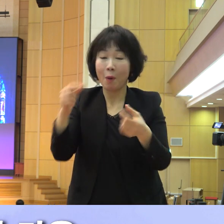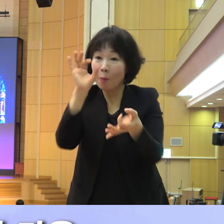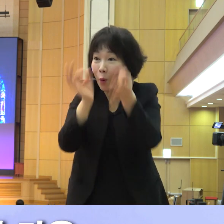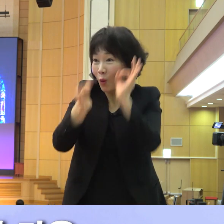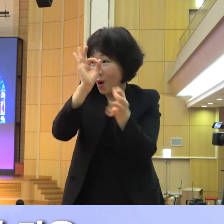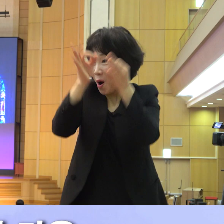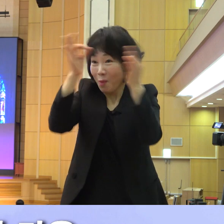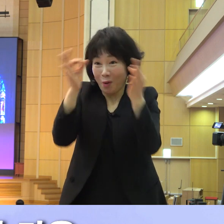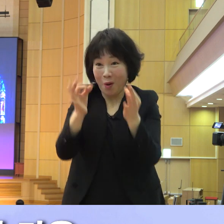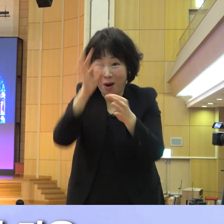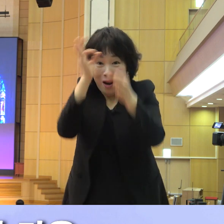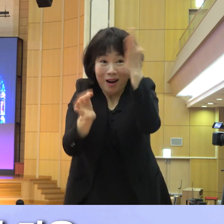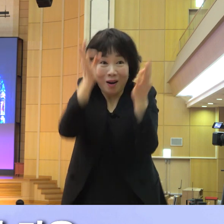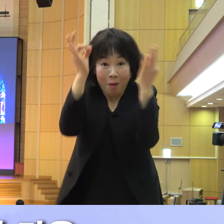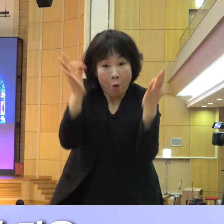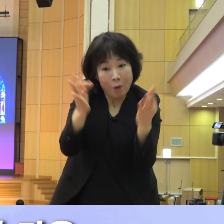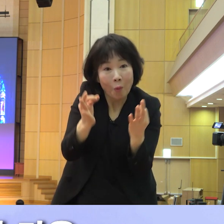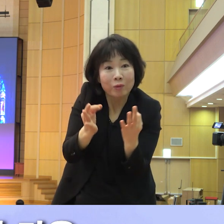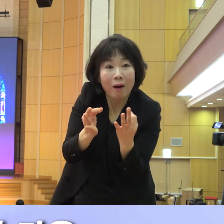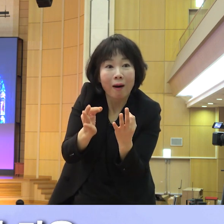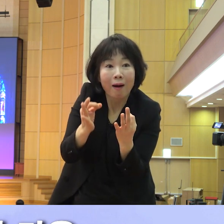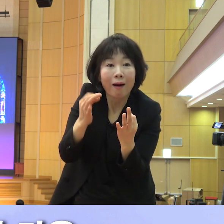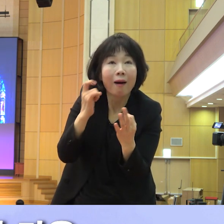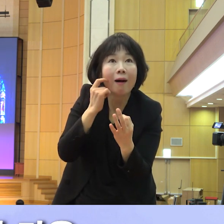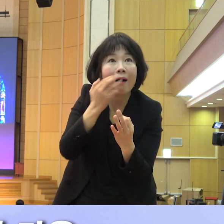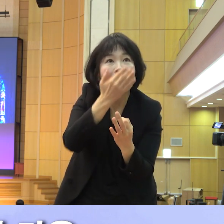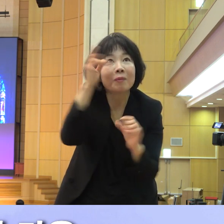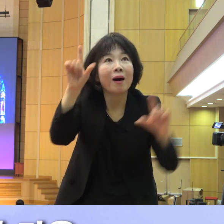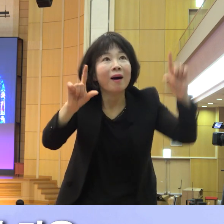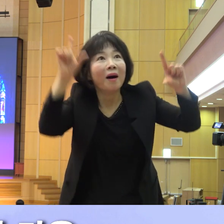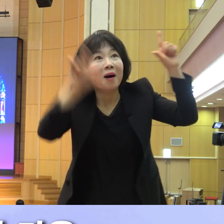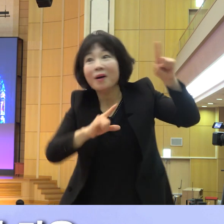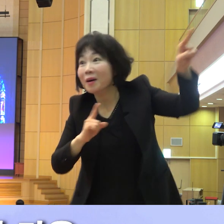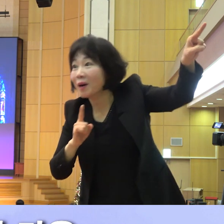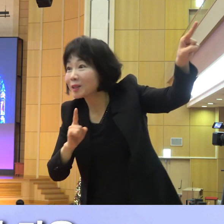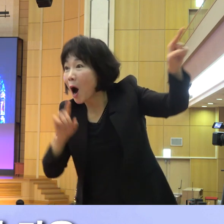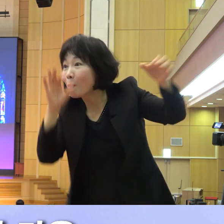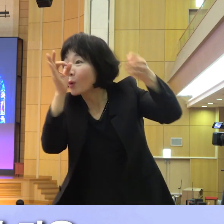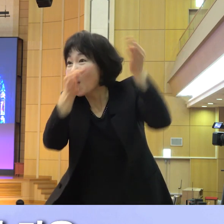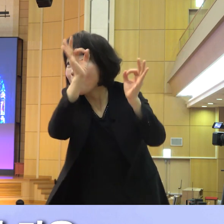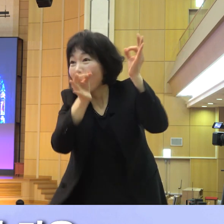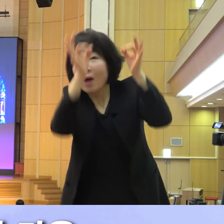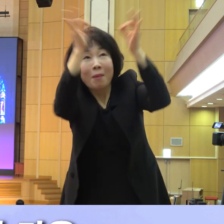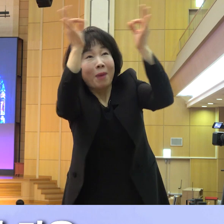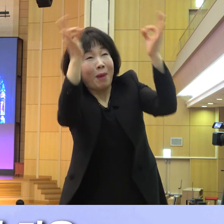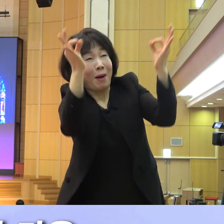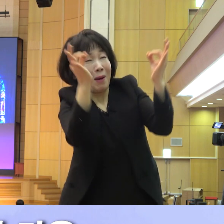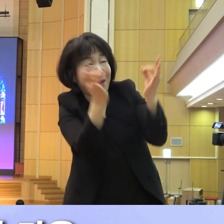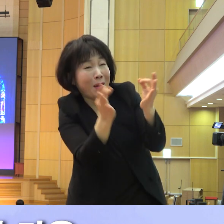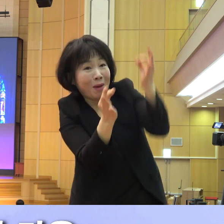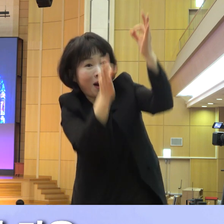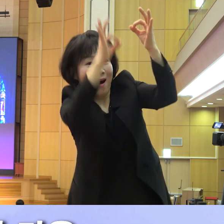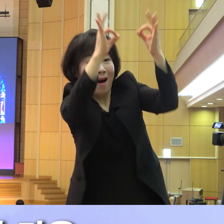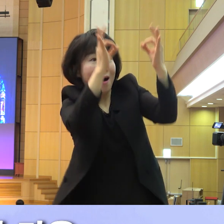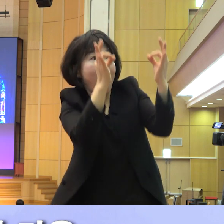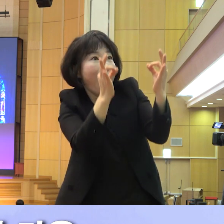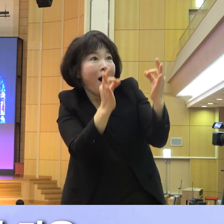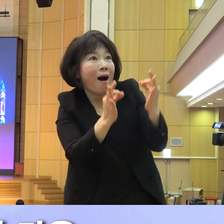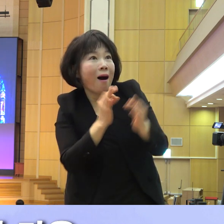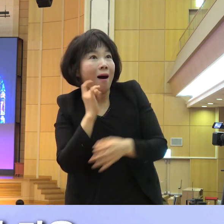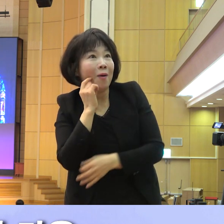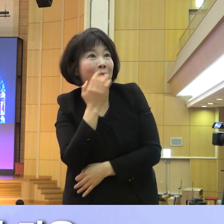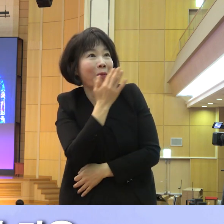포도나무의 포도송이 열린 것을 한번 보십시오. 얼마나